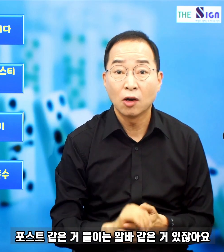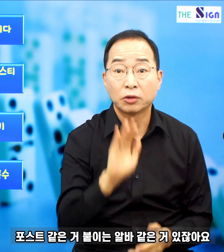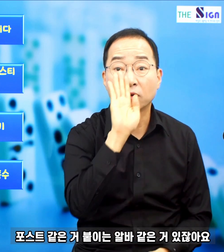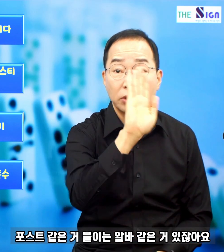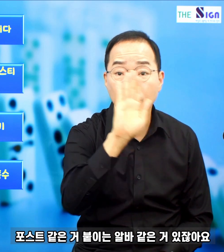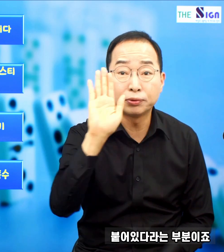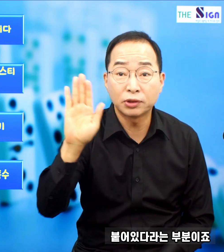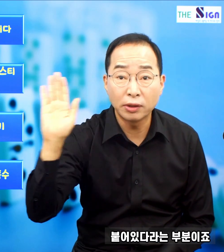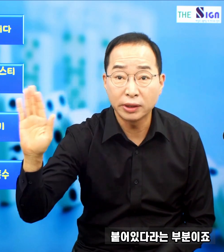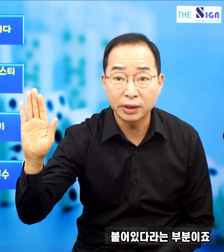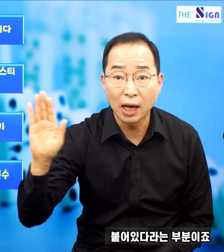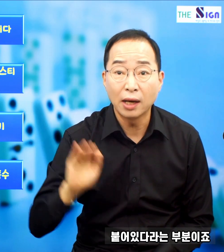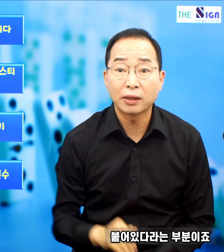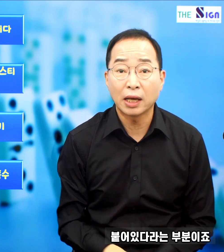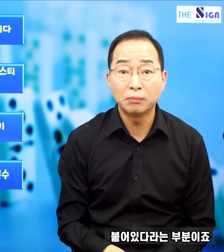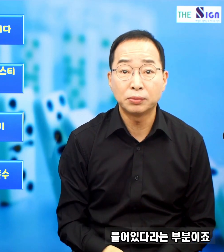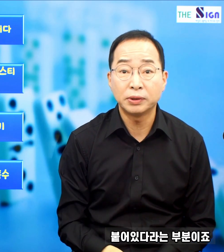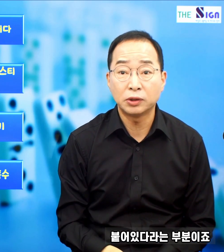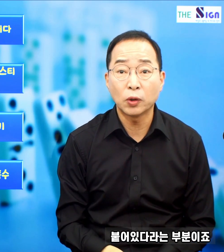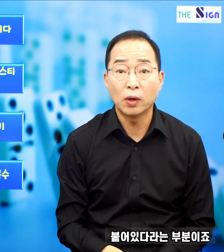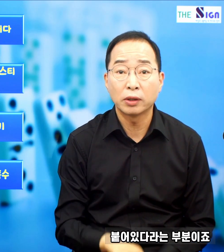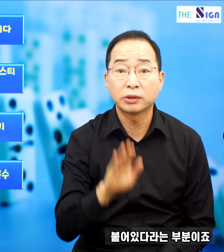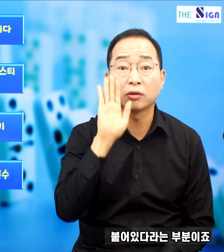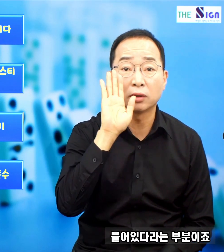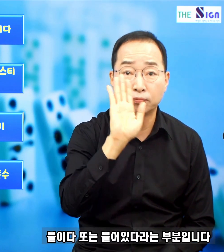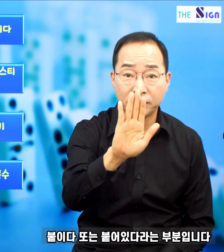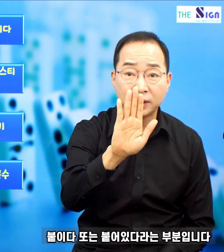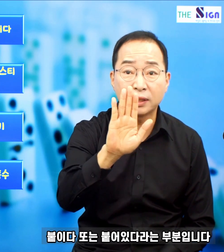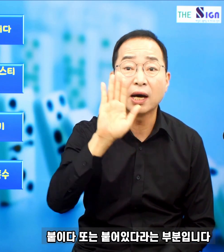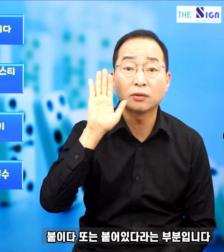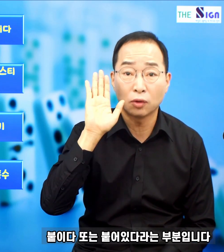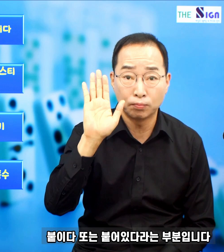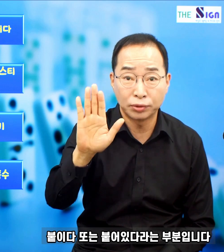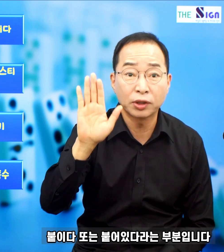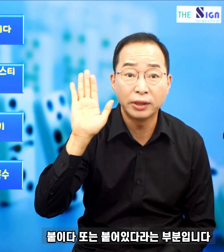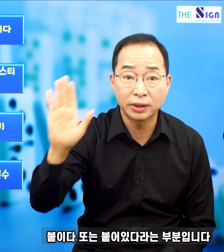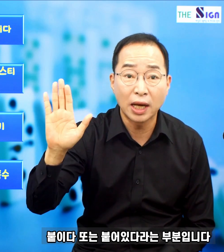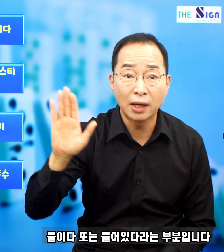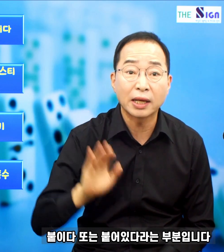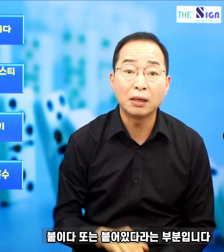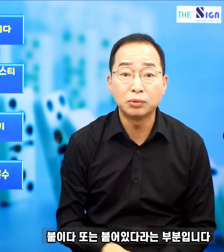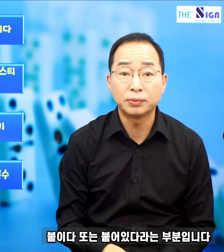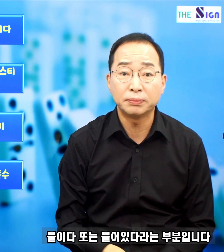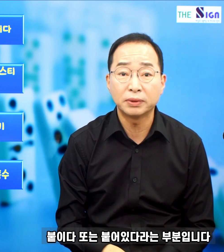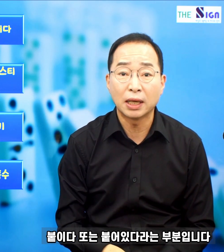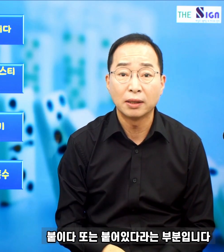어떤 것이 붙어 있다 라는 부분이죠. 그래서 어떤 붙이다 또는 붙어 있다 라는 부분입니다.